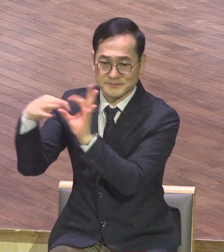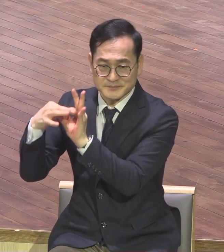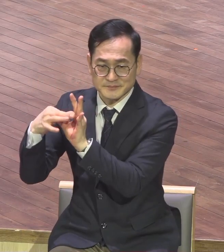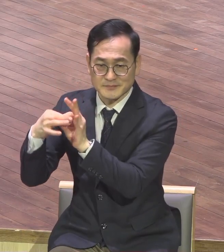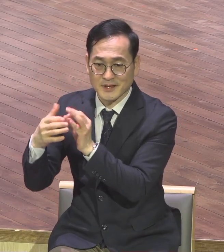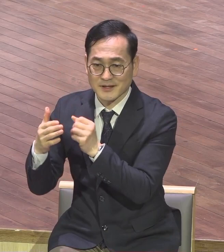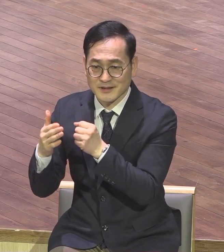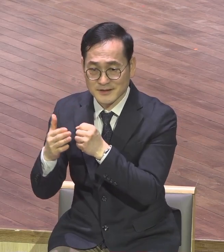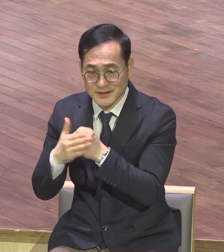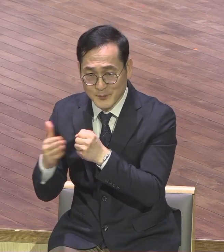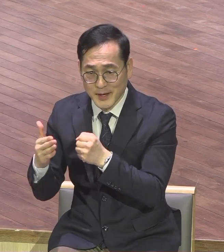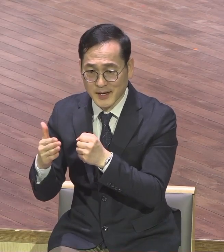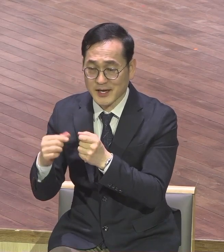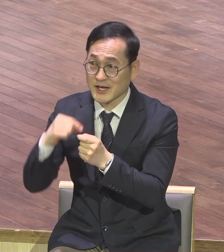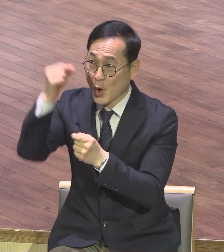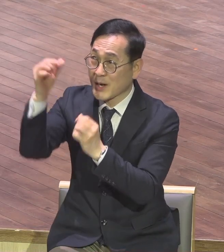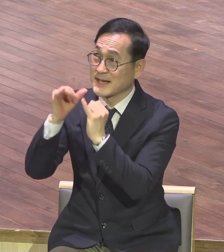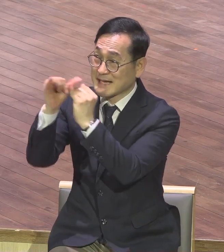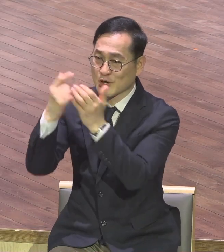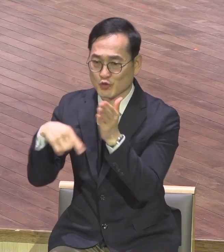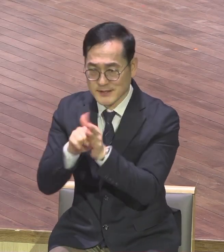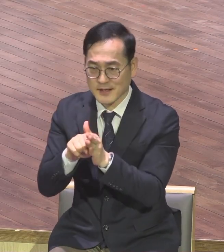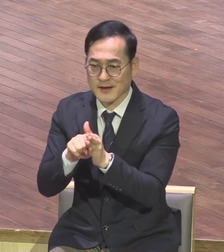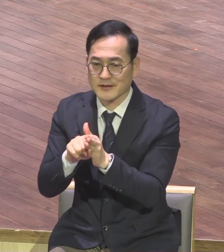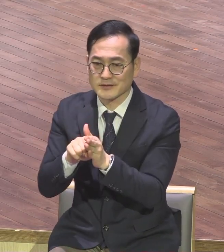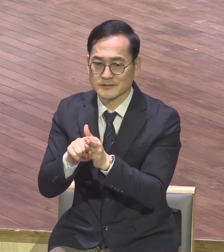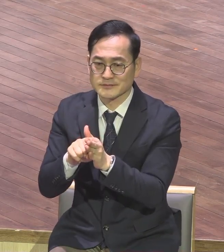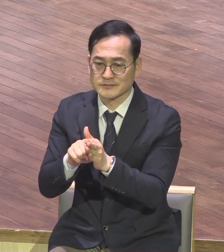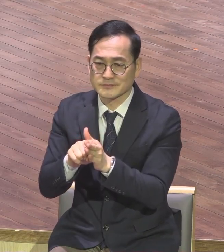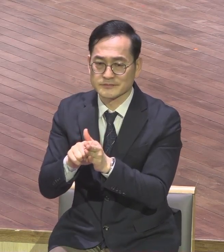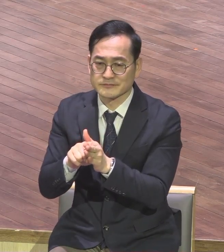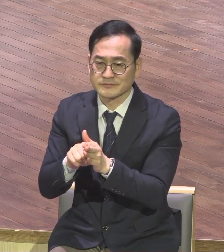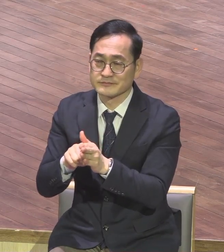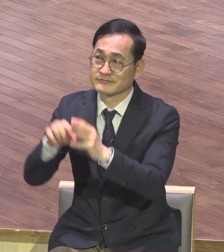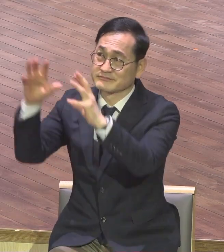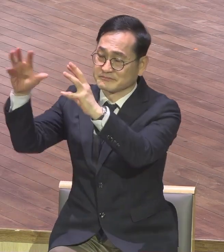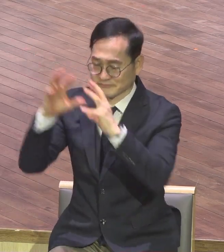위해 영원한 상급받게 하여 하나님 나라에 저축한 것입니다.